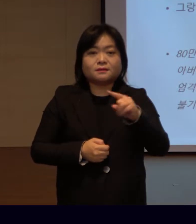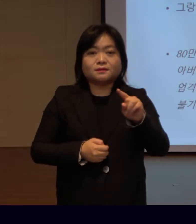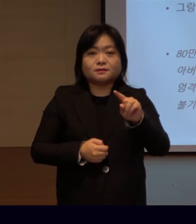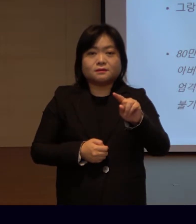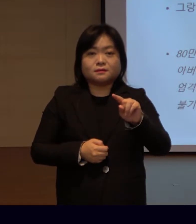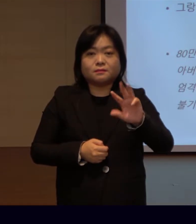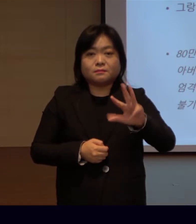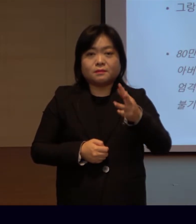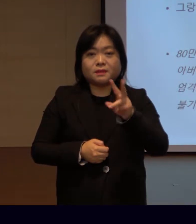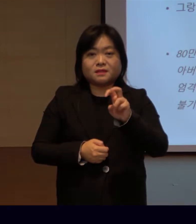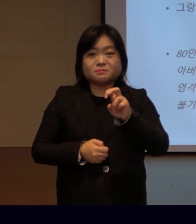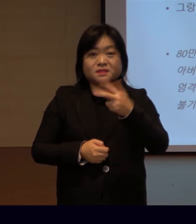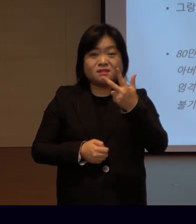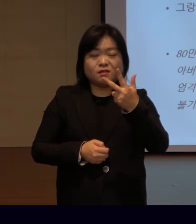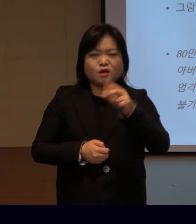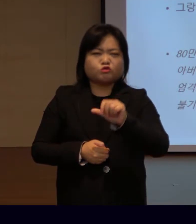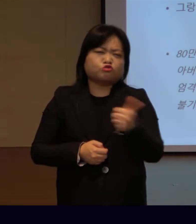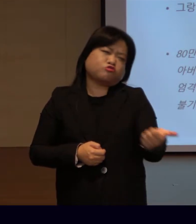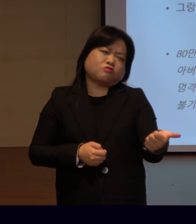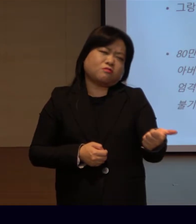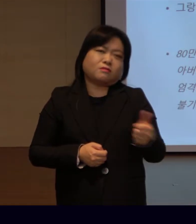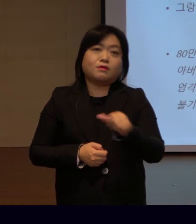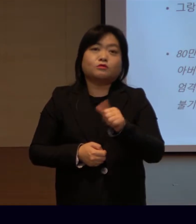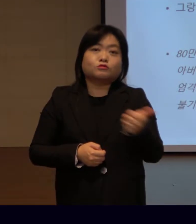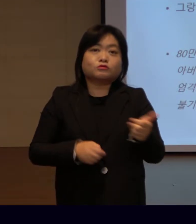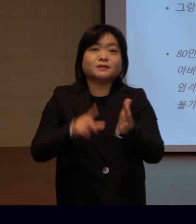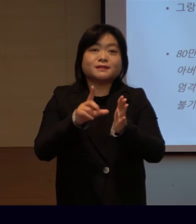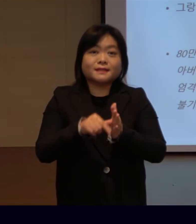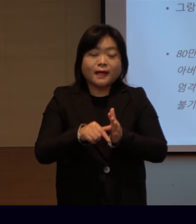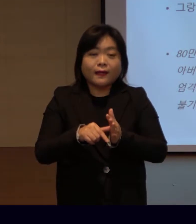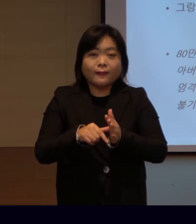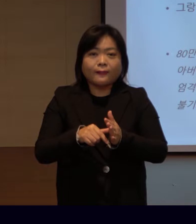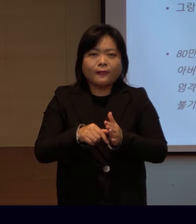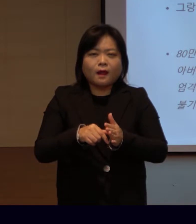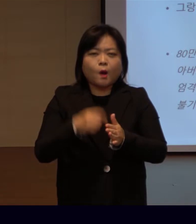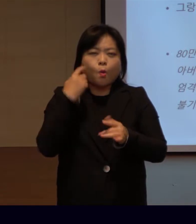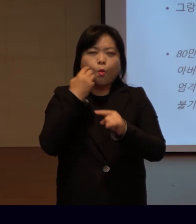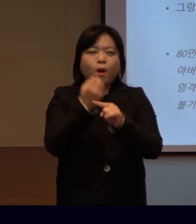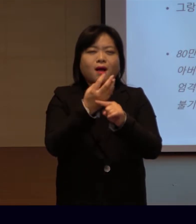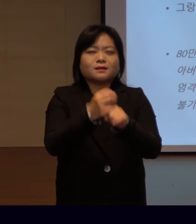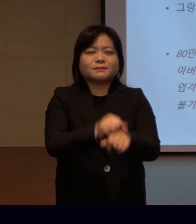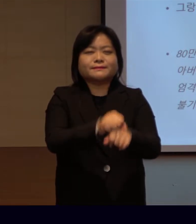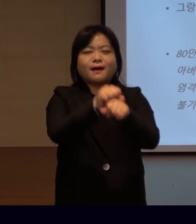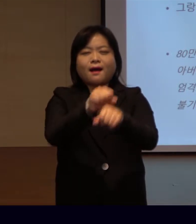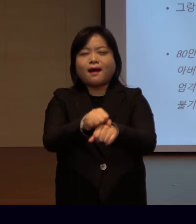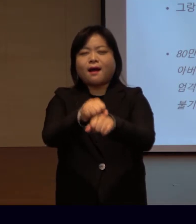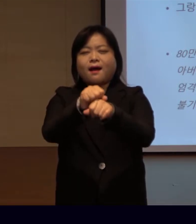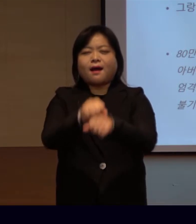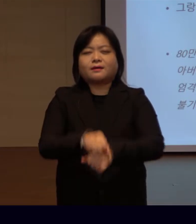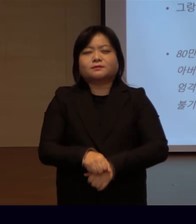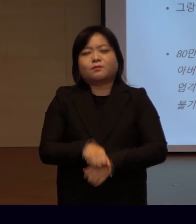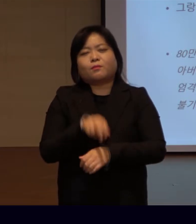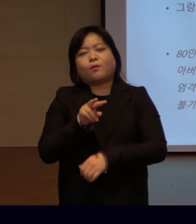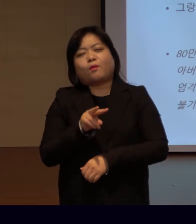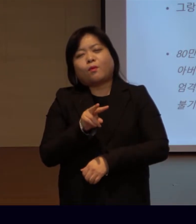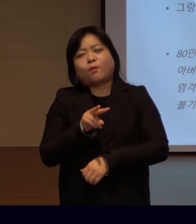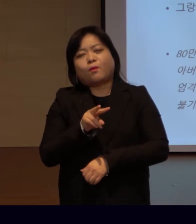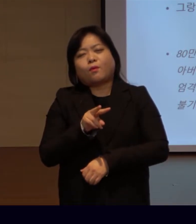1827년에 그랑데는 죽는데 자기 죽을 때 책상 앞에다 황금을 이렇게 쌓아놓고